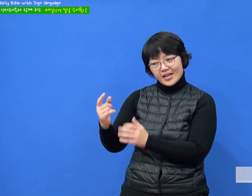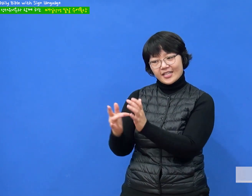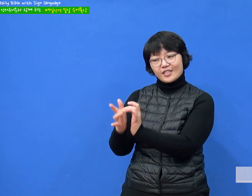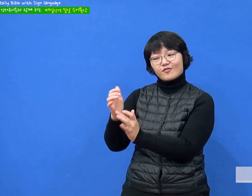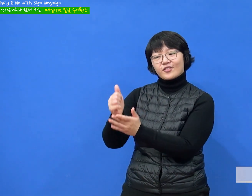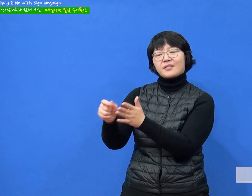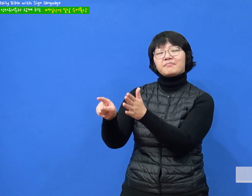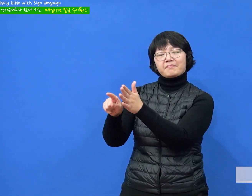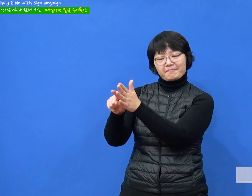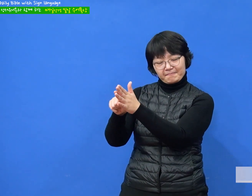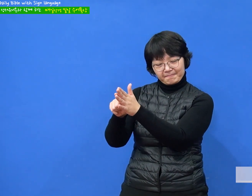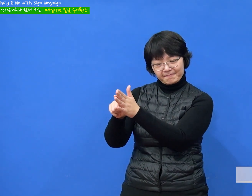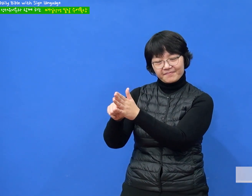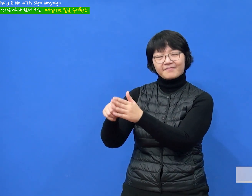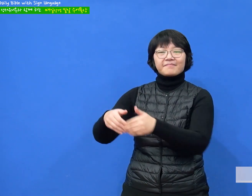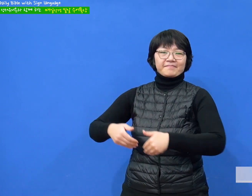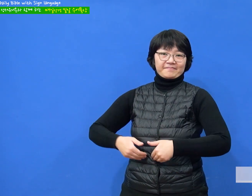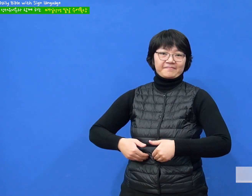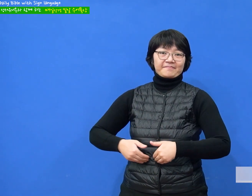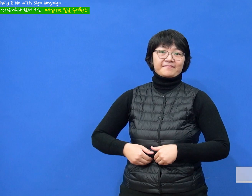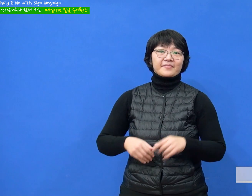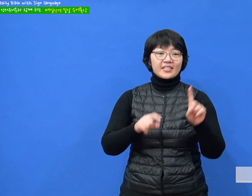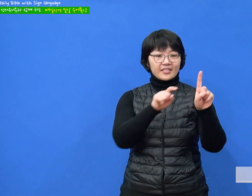1절부터 6절까지 말씀을 보겠습니다.